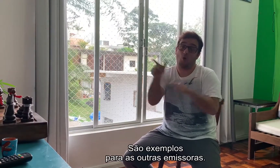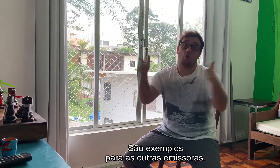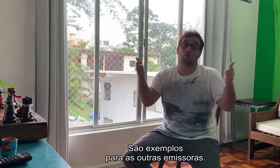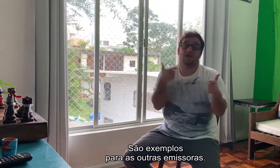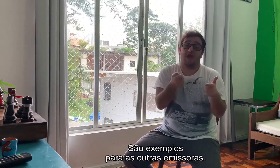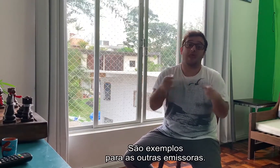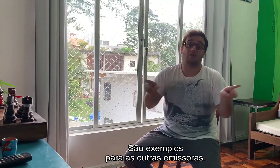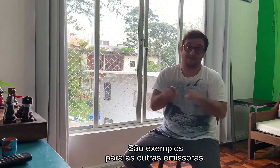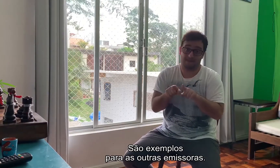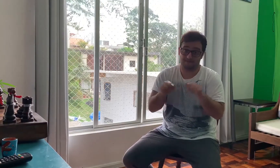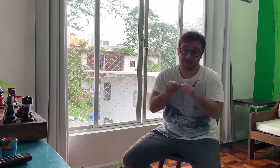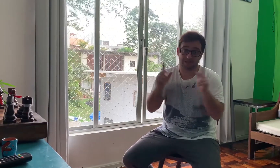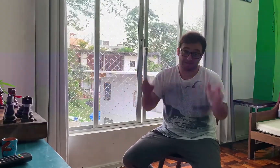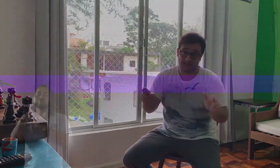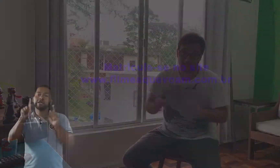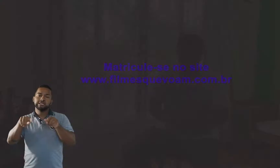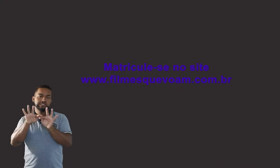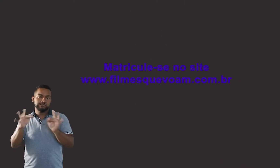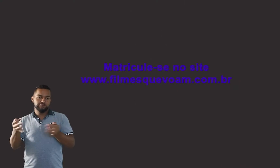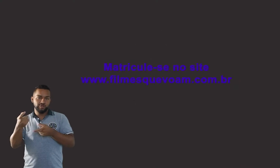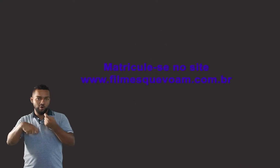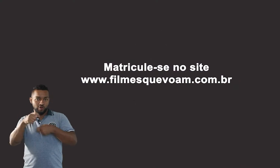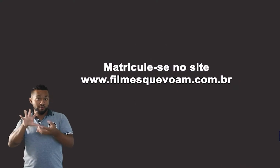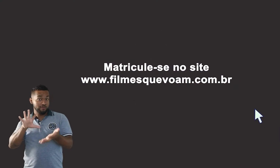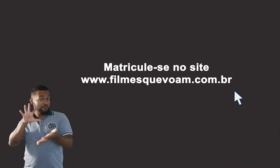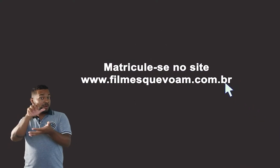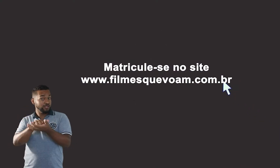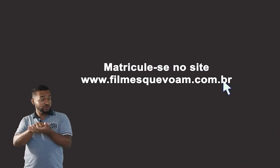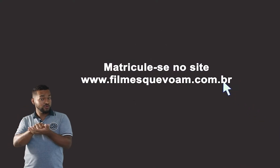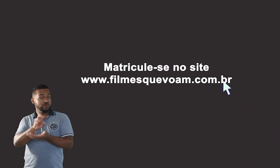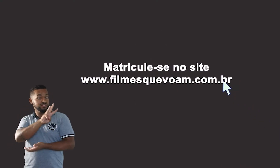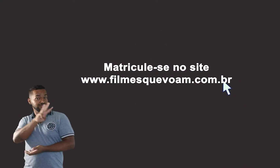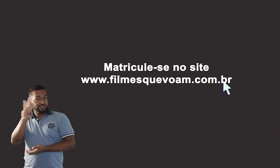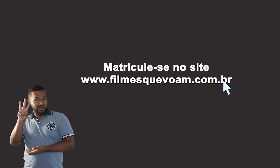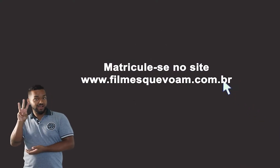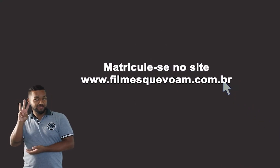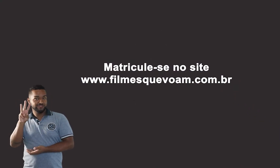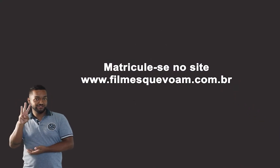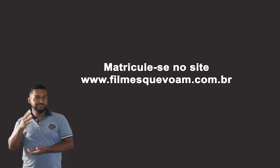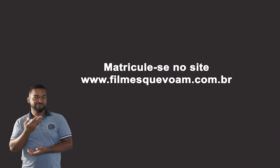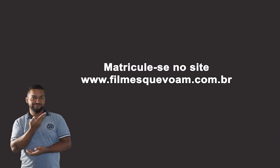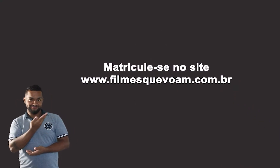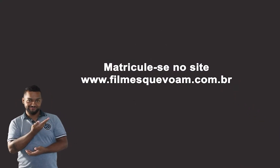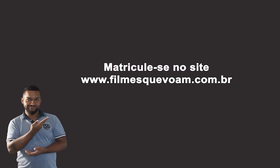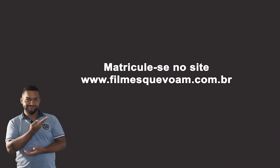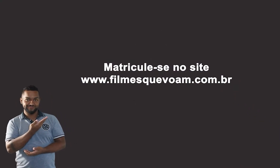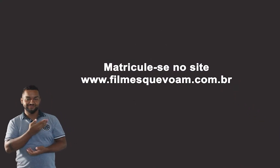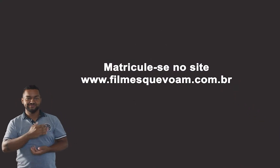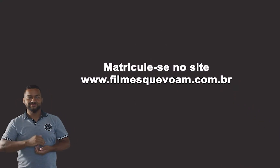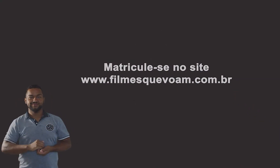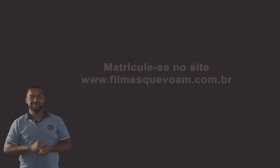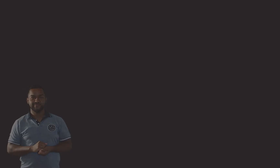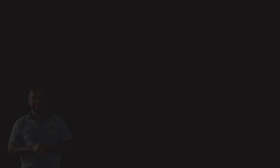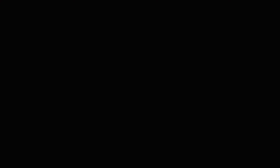exemplos para as outras emissoras matricule-se no site www filmes que vão. Com.